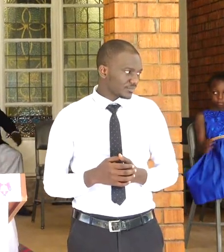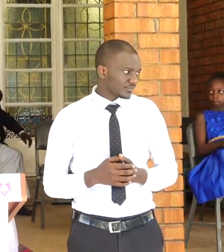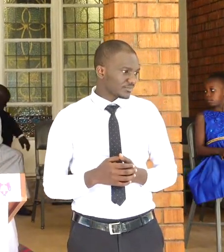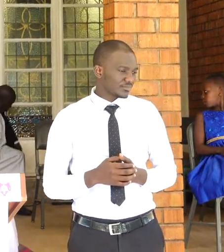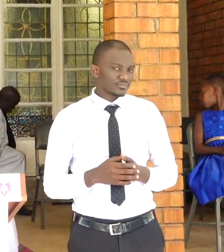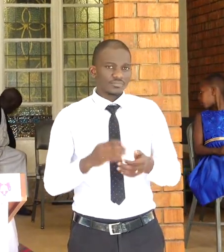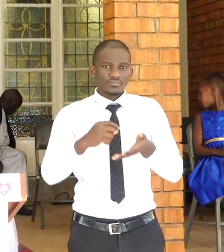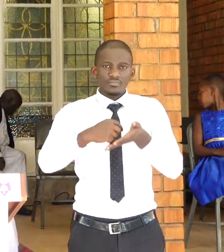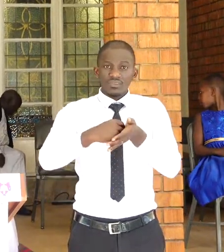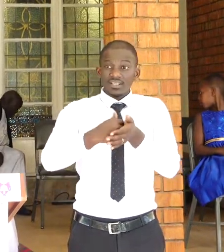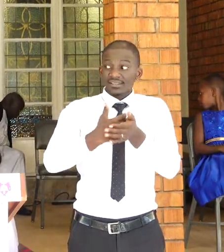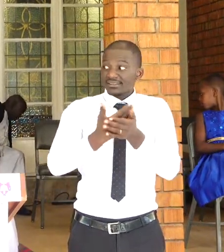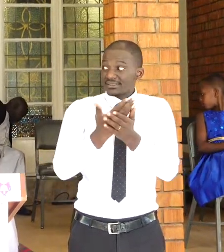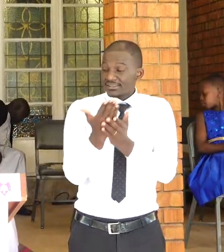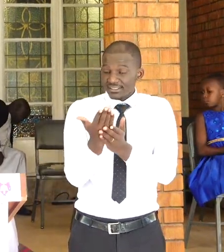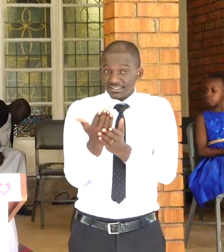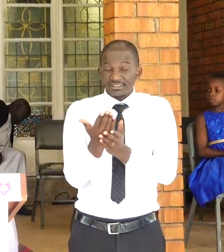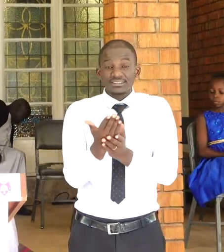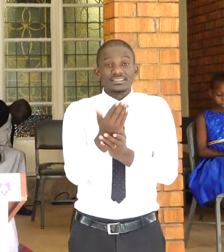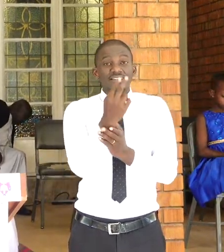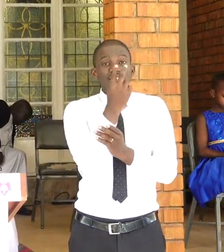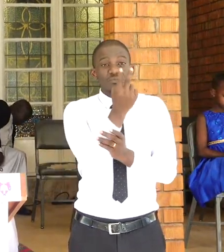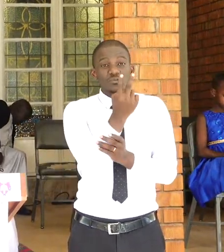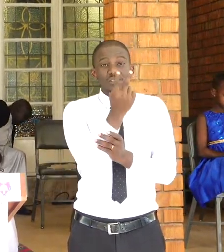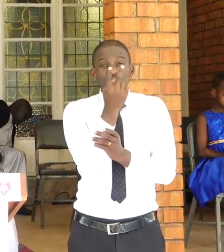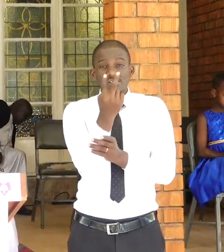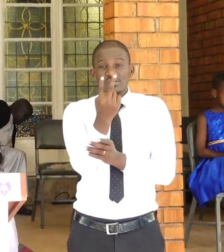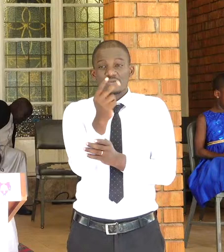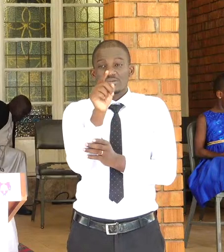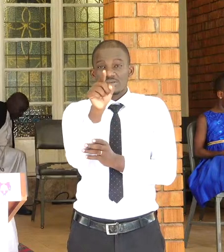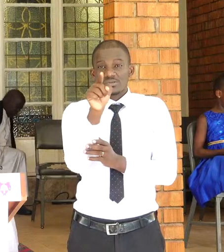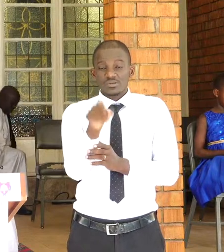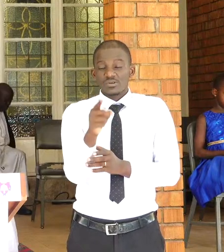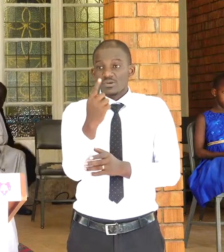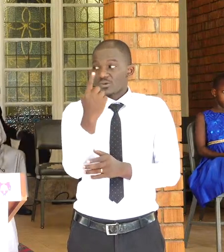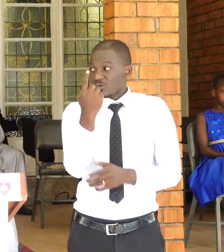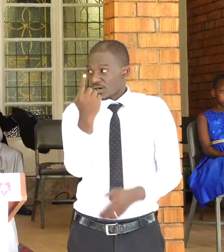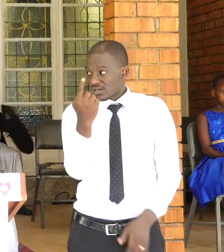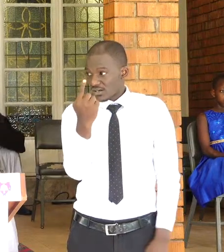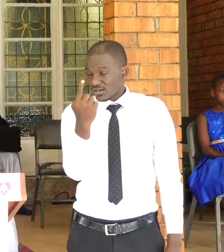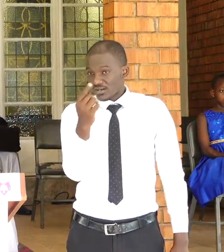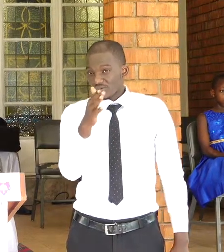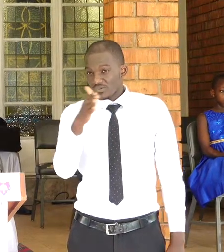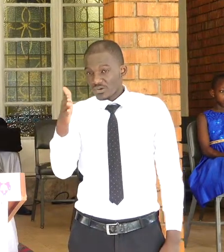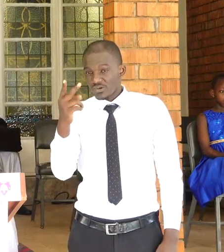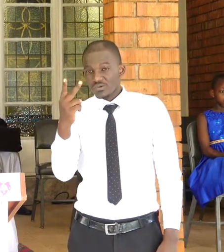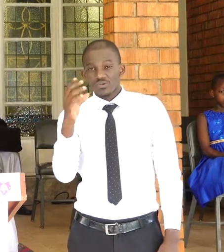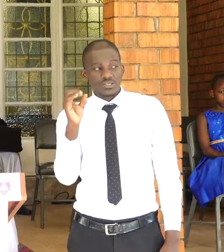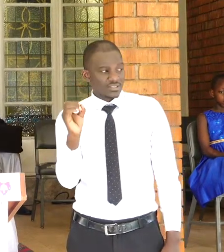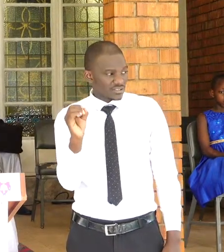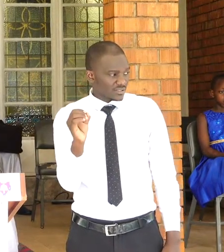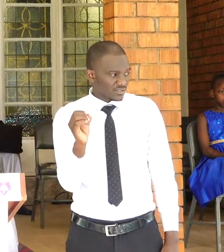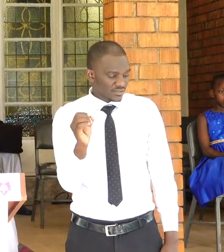Ubirebirie sura ya abiri mobili. Kutani kanuru nyolo utoka. Utoka kuru abiri.